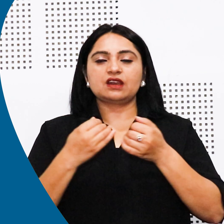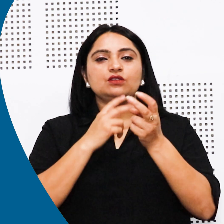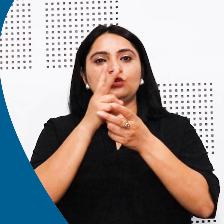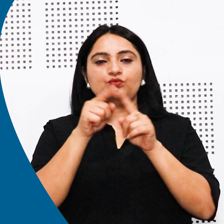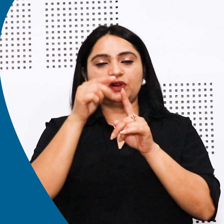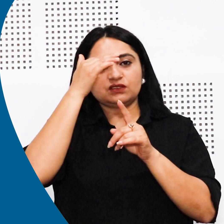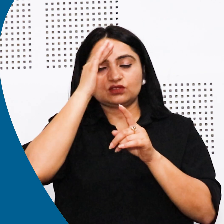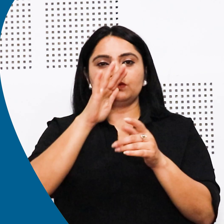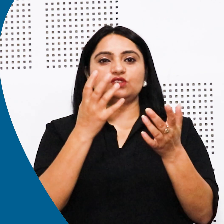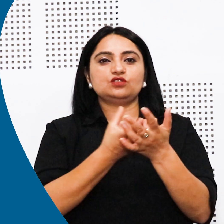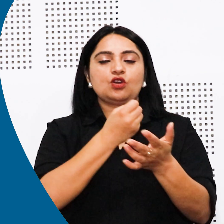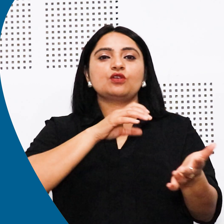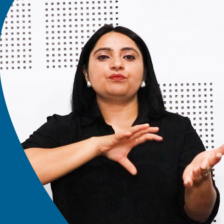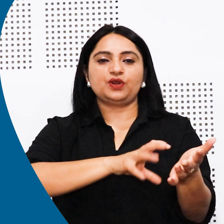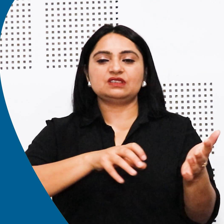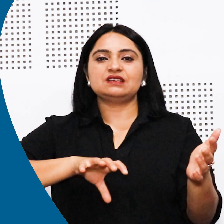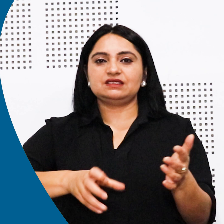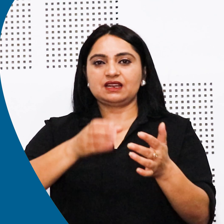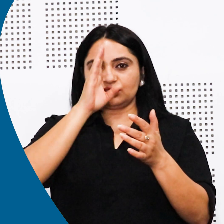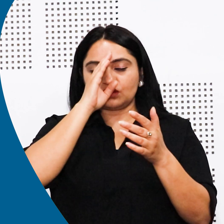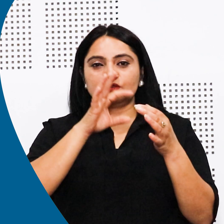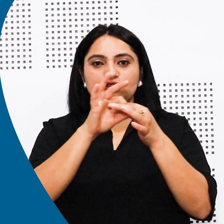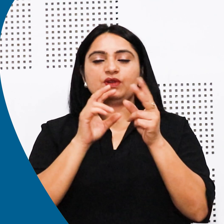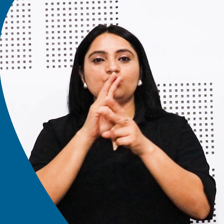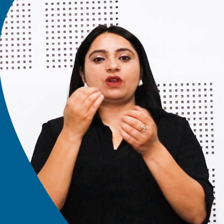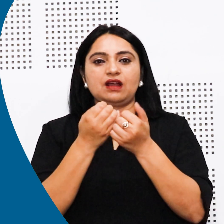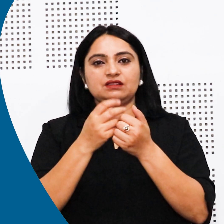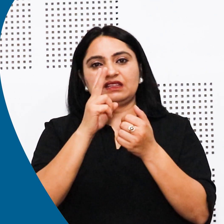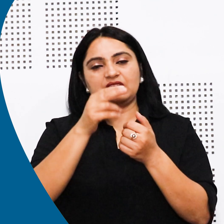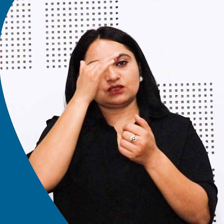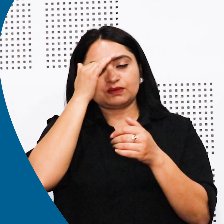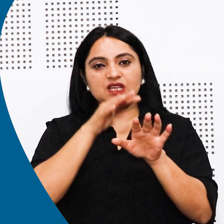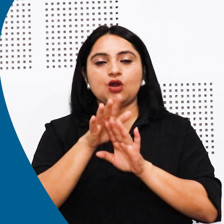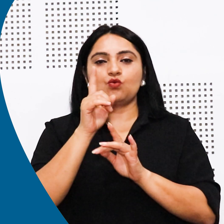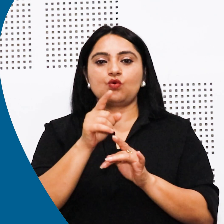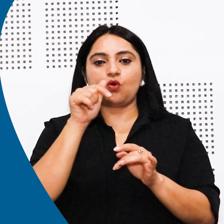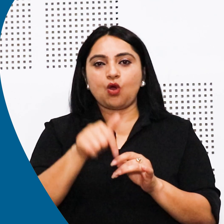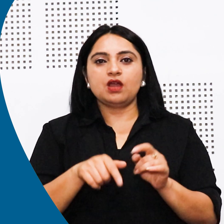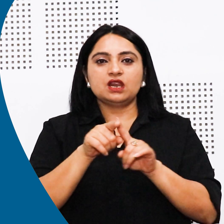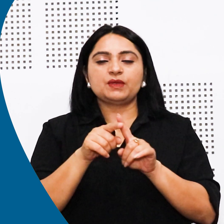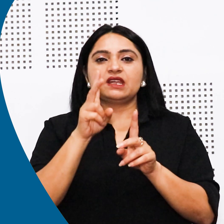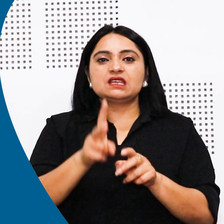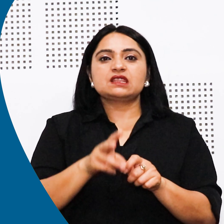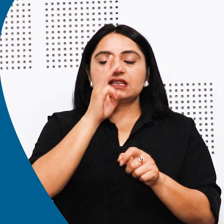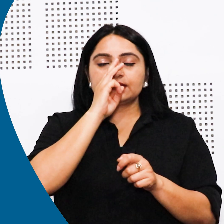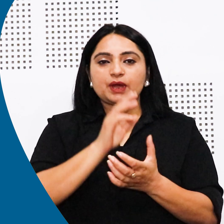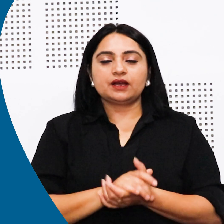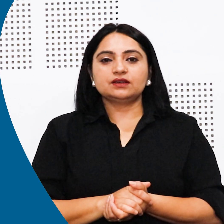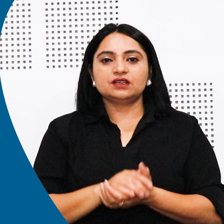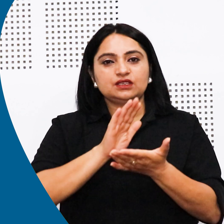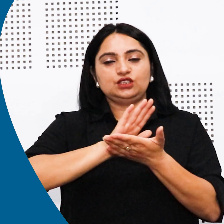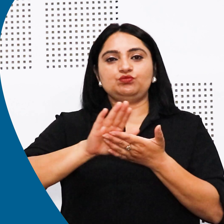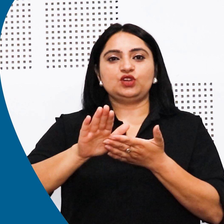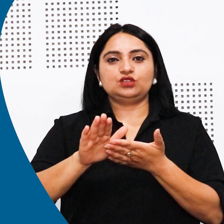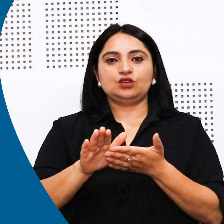जस्तो संघ प्रदेश र चाहिँ स्थानीय सरकारको बीचको समन्वयको कुराकानी गरिँदाखेरि केही समस्याहरू हो। अहिले पनि त्यसमा चाहिँ स्पष्ट